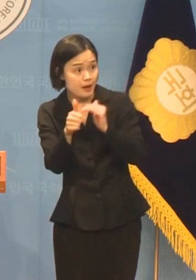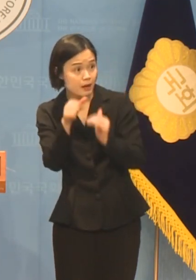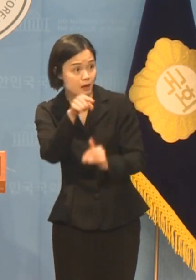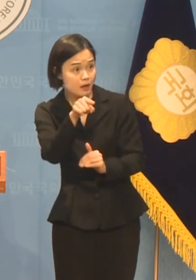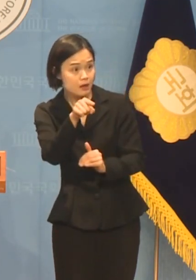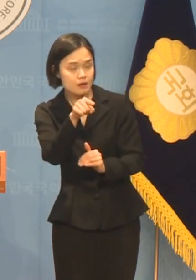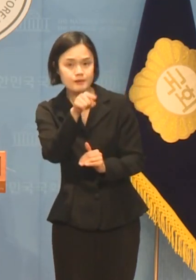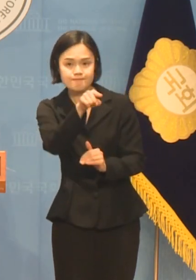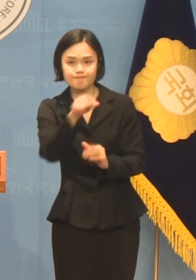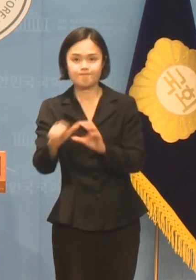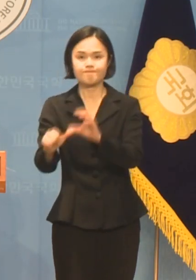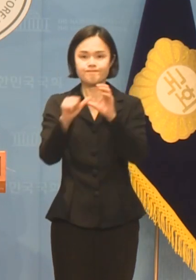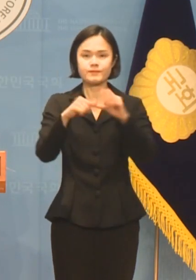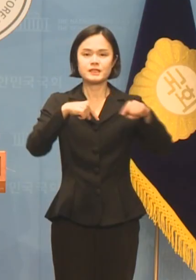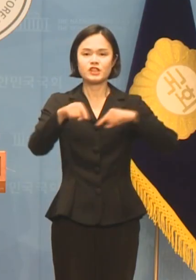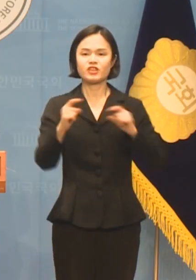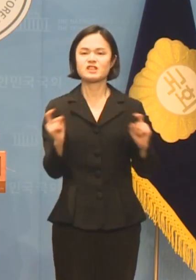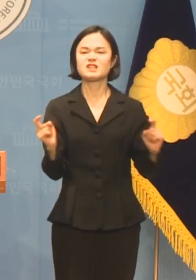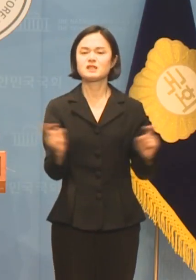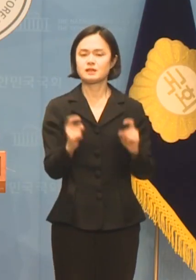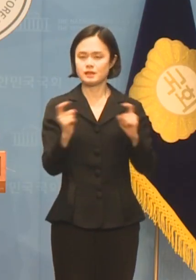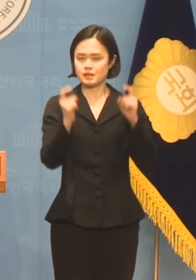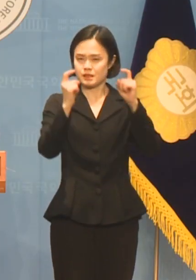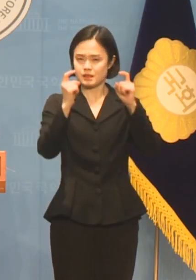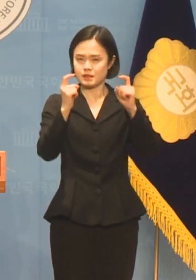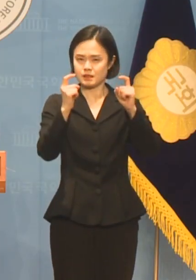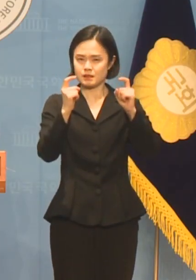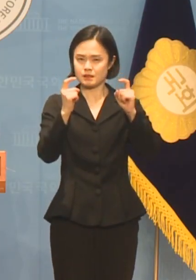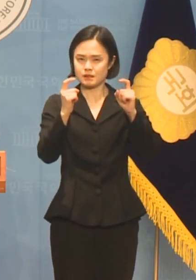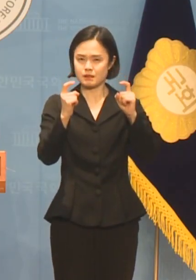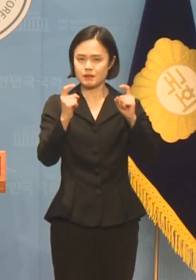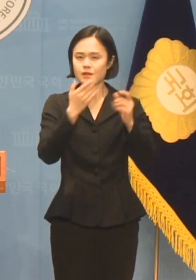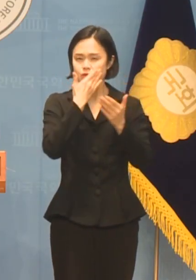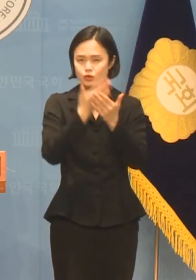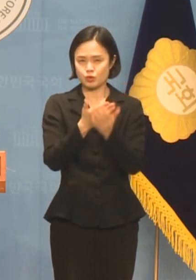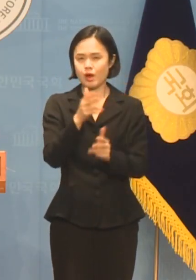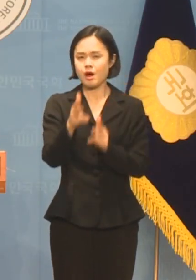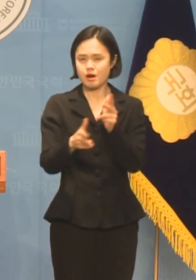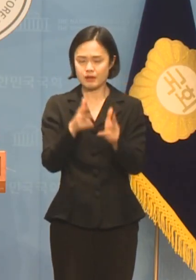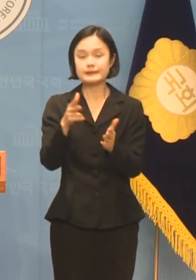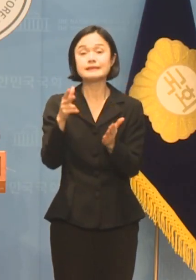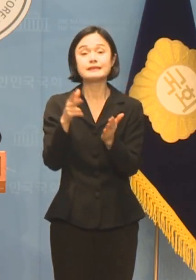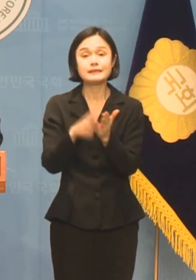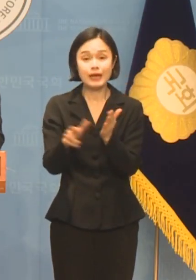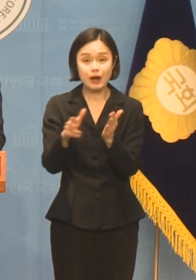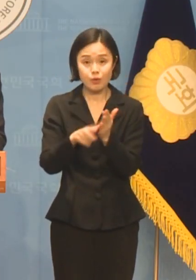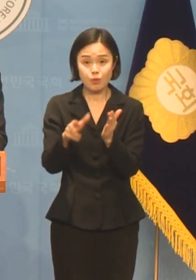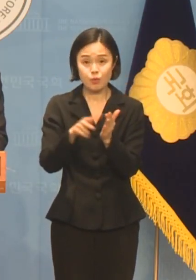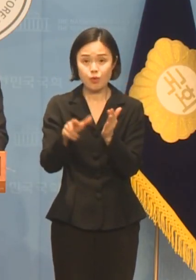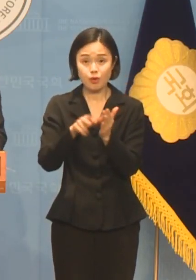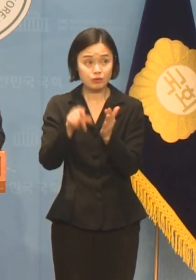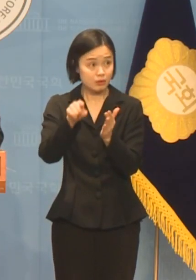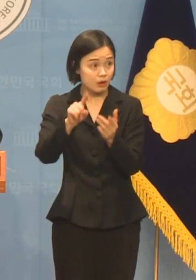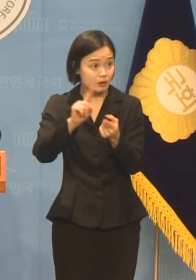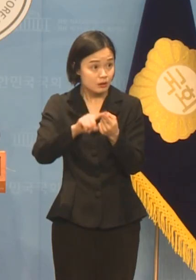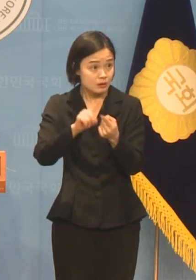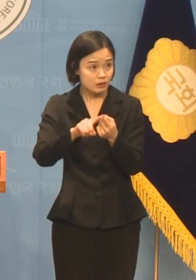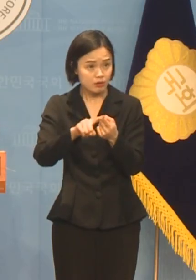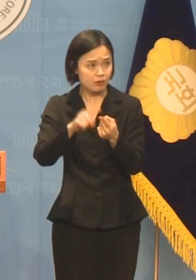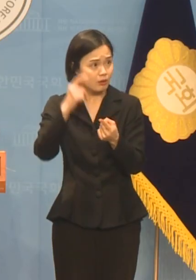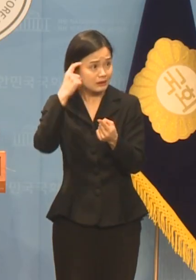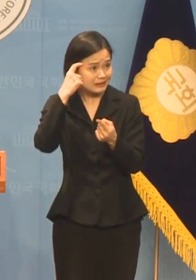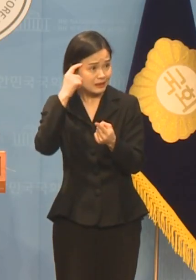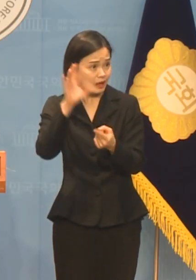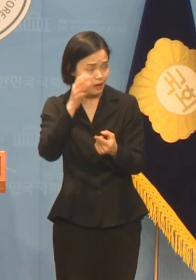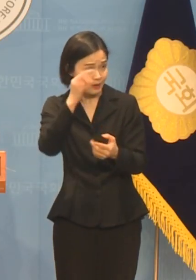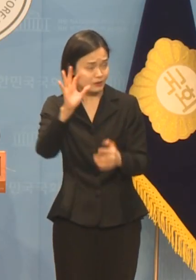도구로 국가적 자원을 낭비하는 행위입니다. 더불어민주당에 촉구합니다.